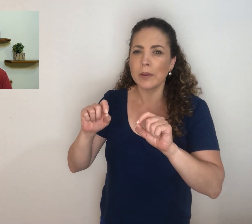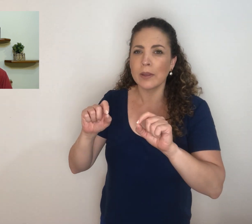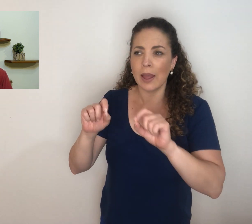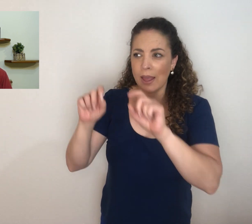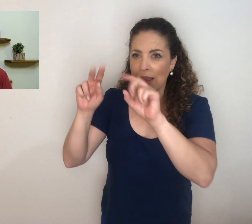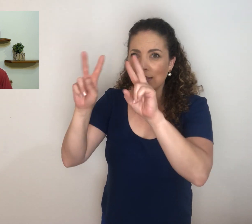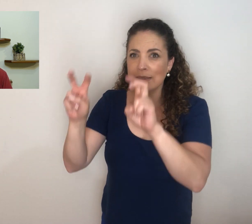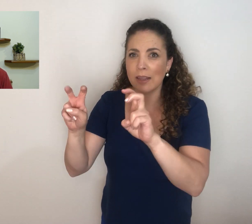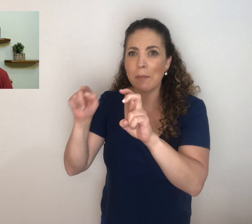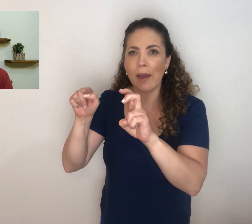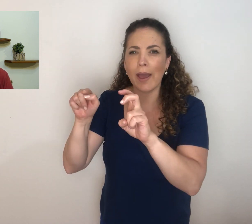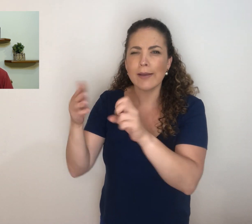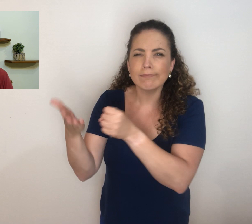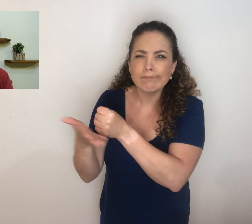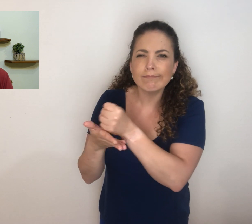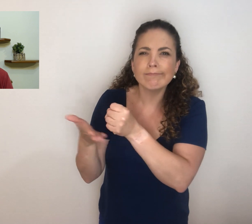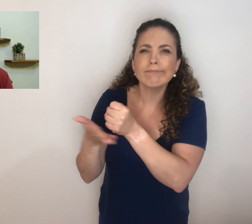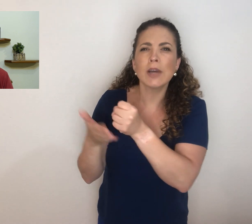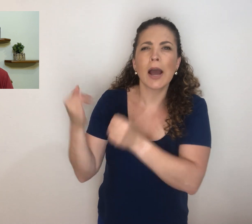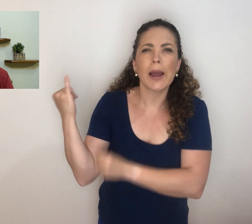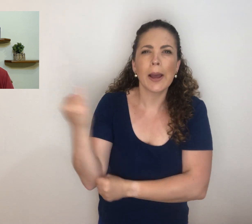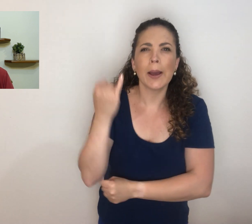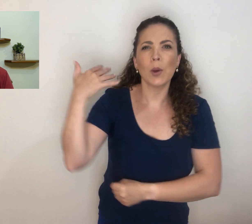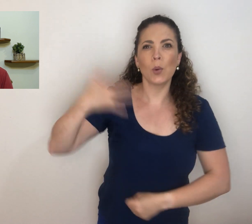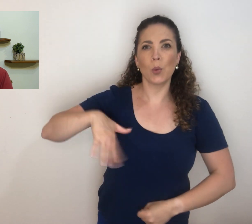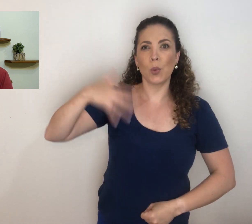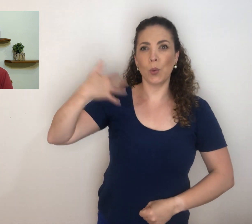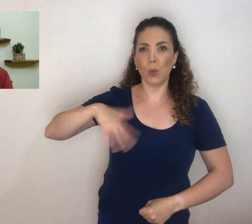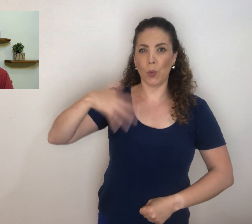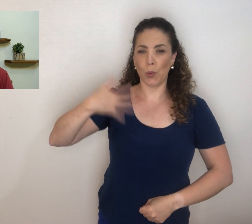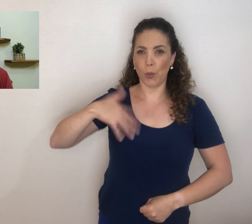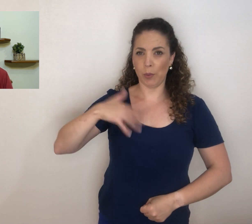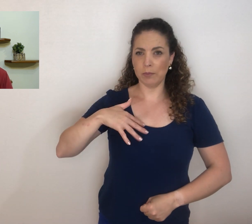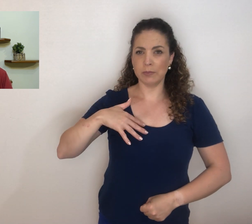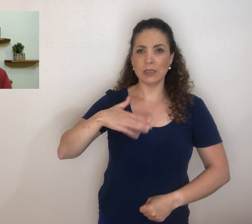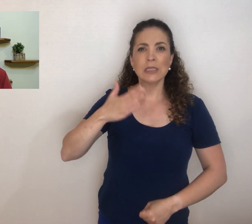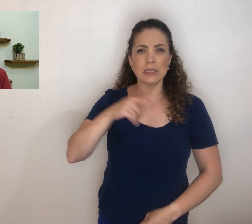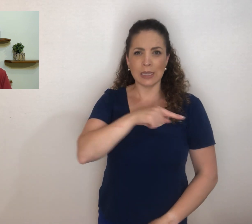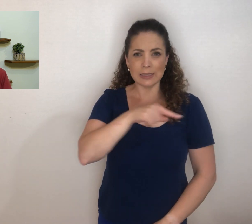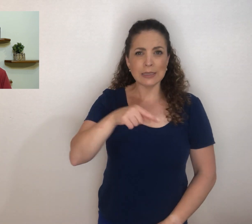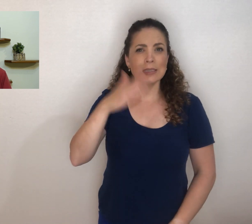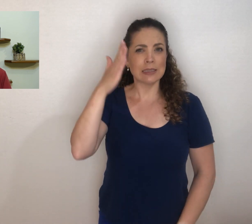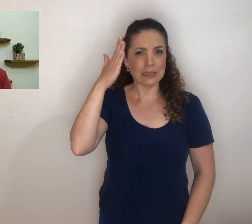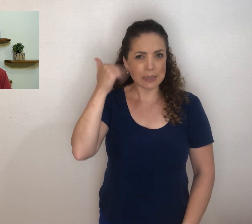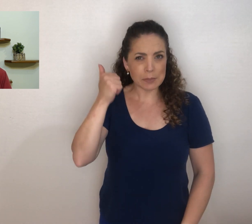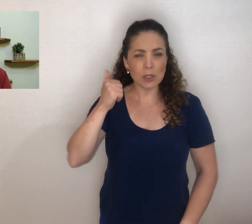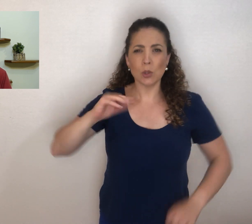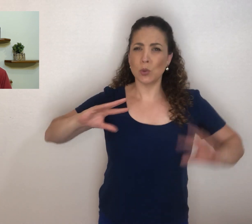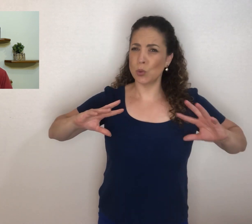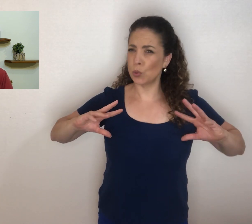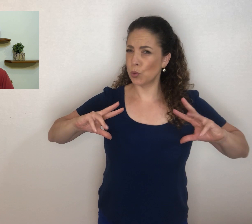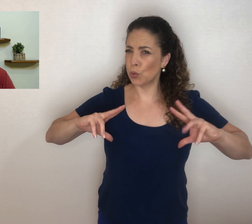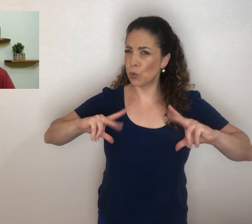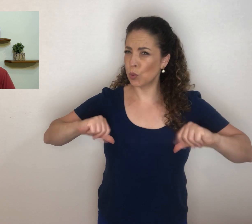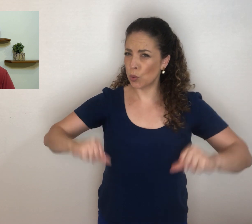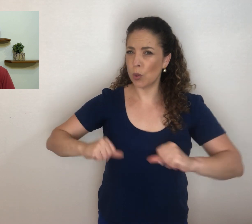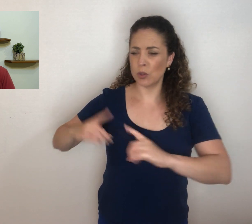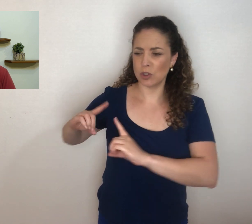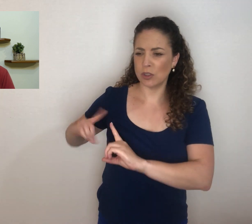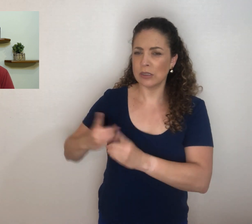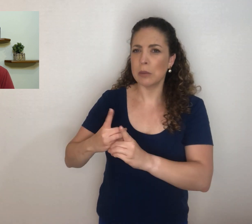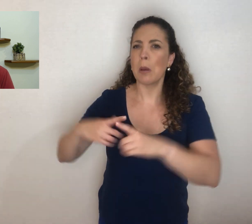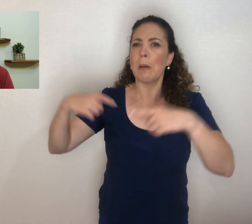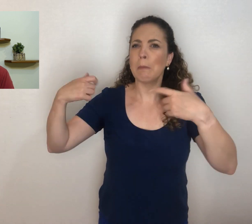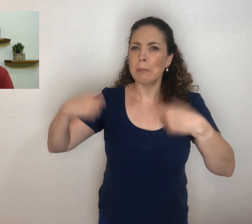os apóstolos. Eles sabiam que todos os discípulos precisavam entender e ter isto